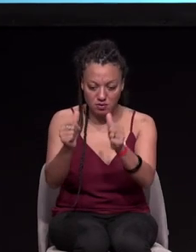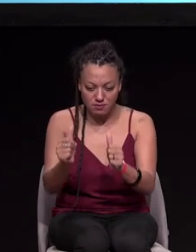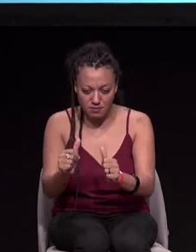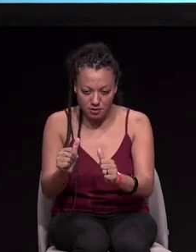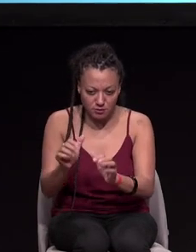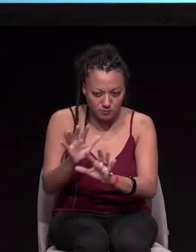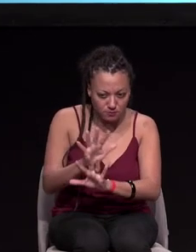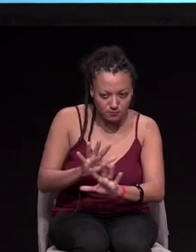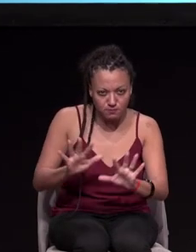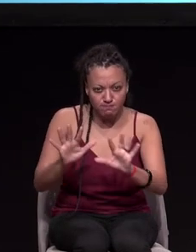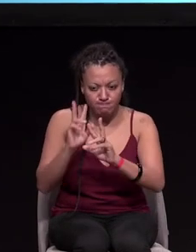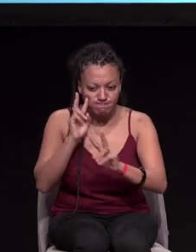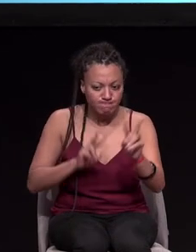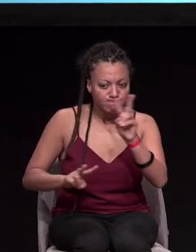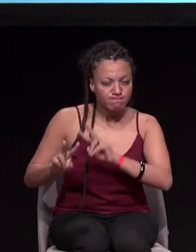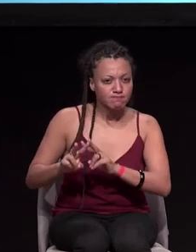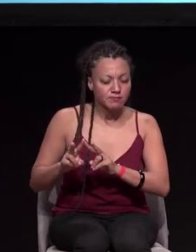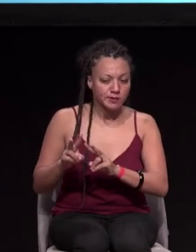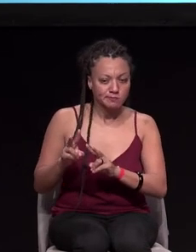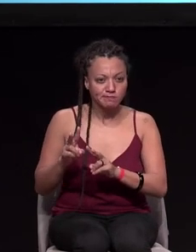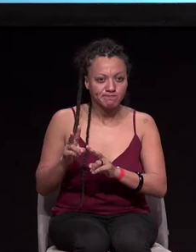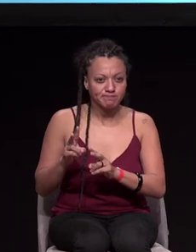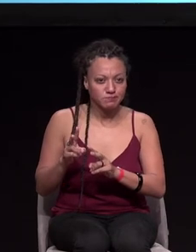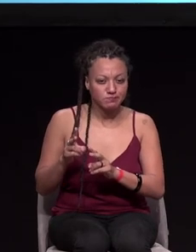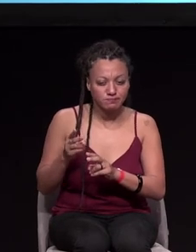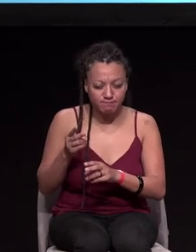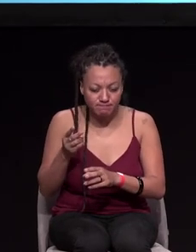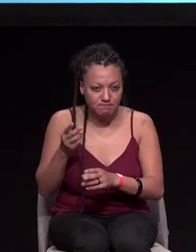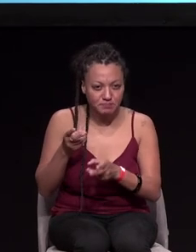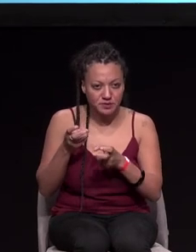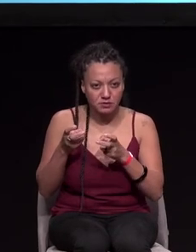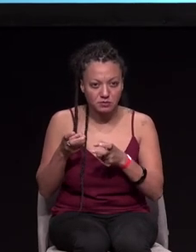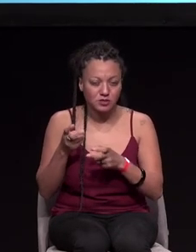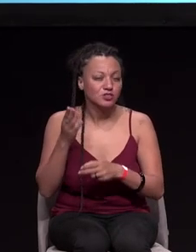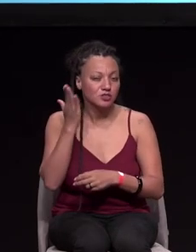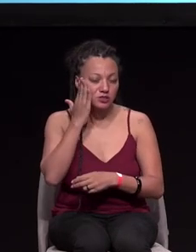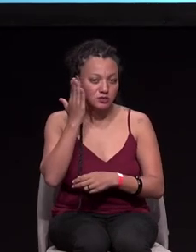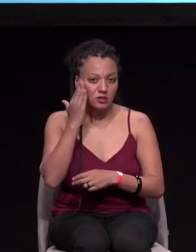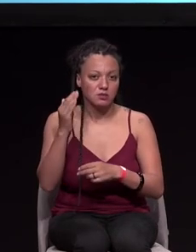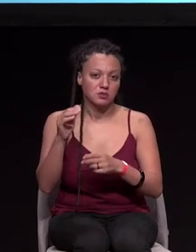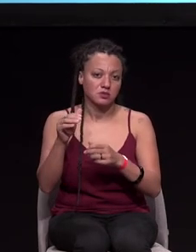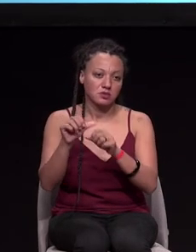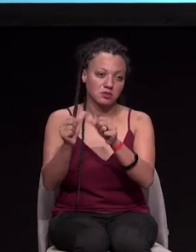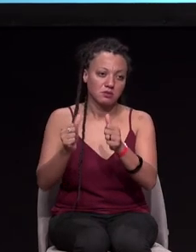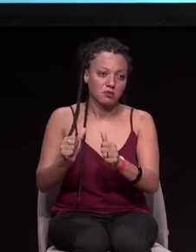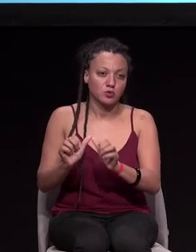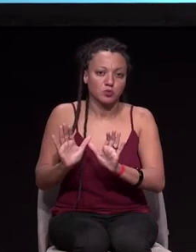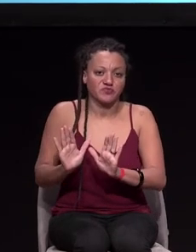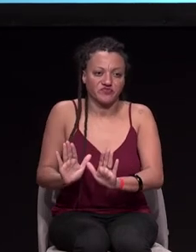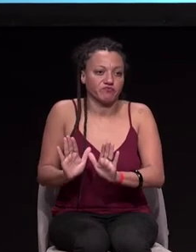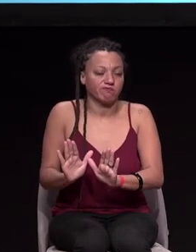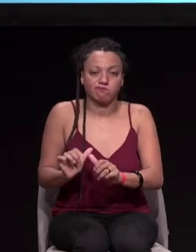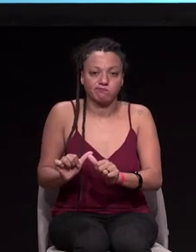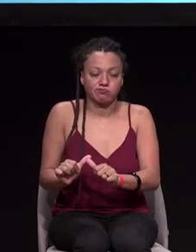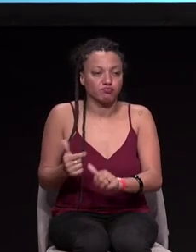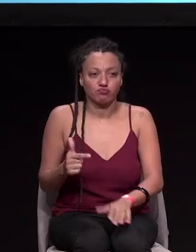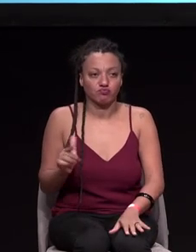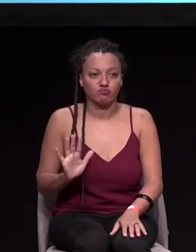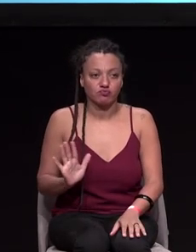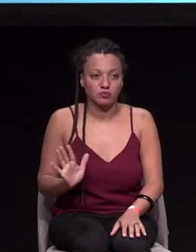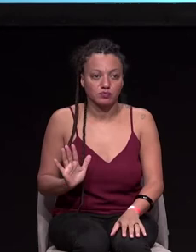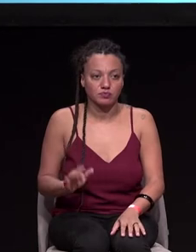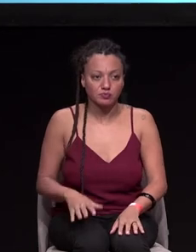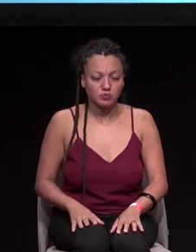essa visibilidade a gente sabe que essas imagens elas não eram estáticas ou num permaneciam vamos dizer assim